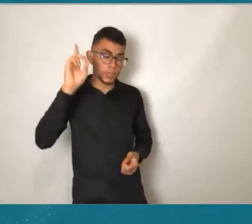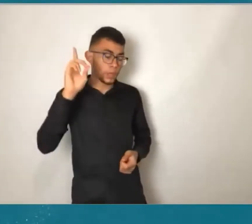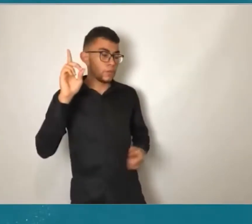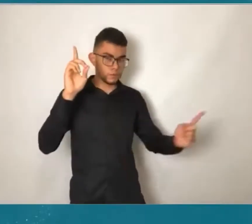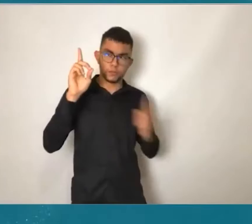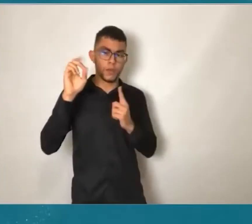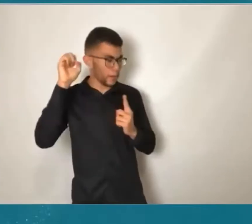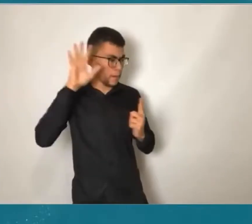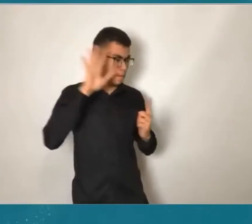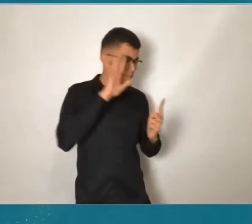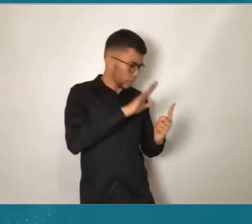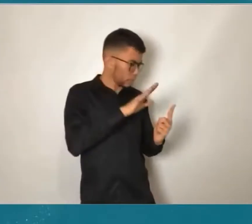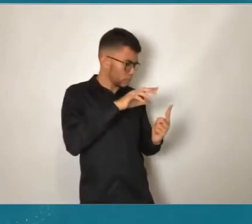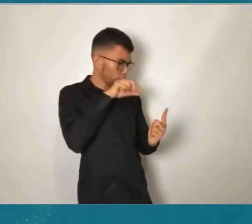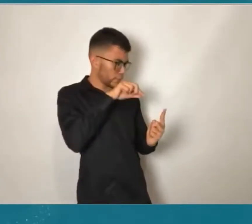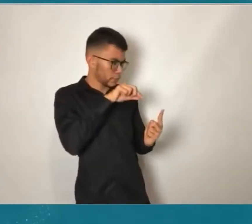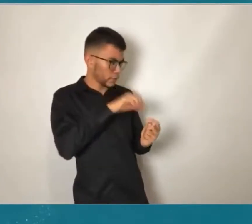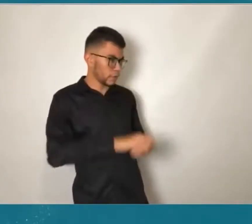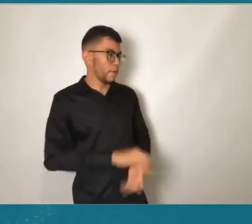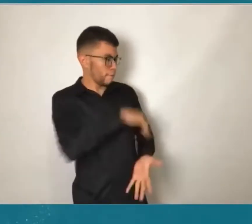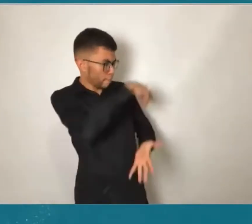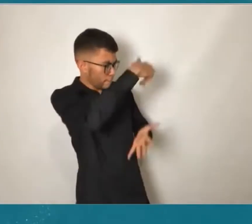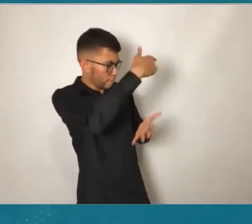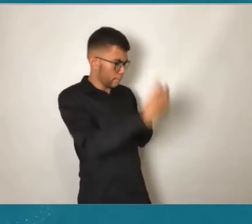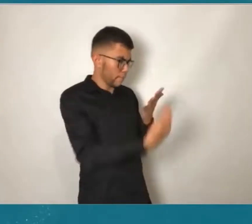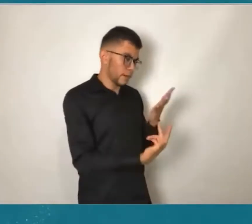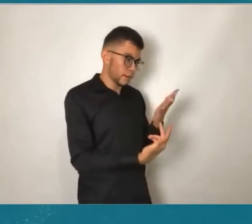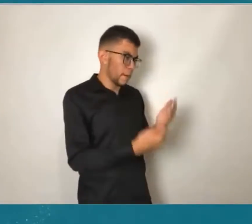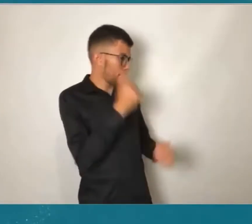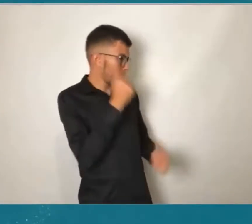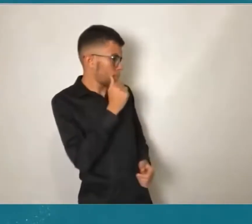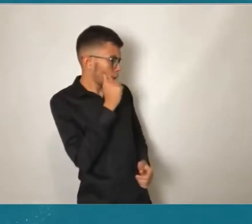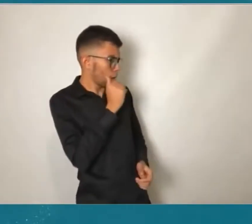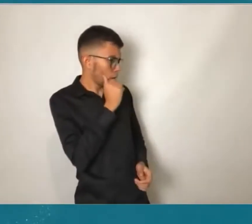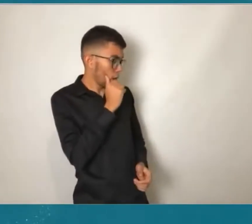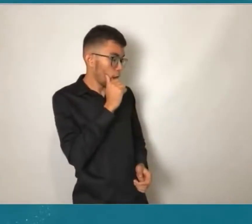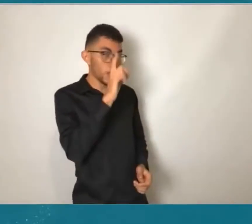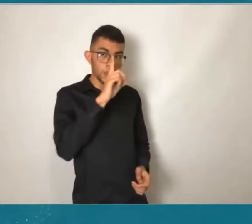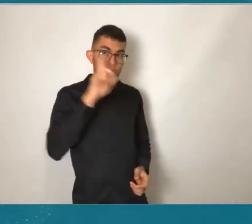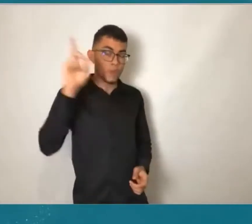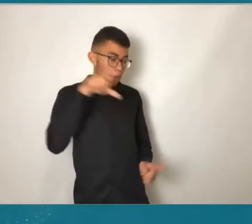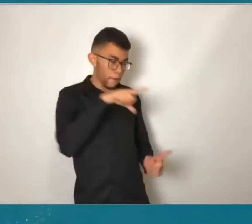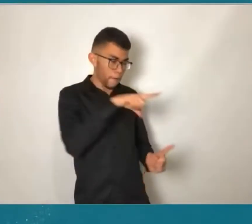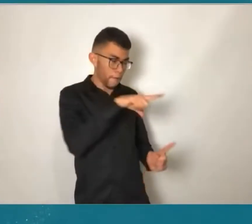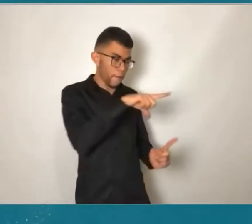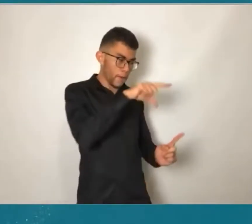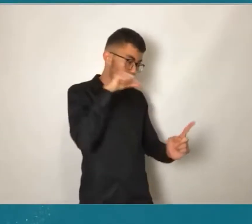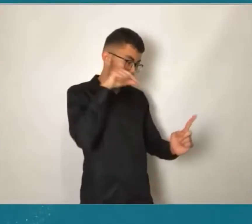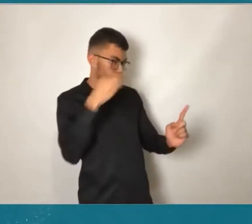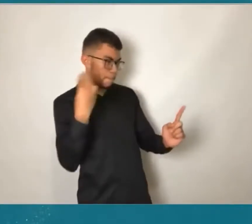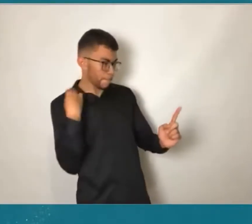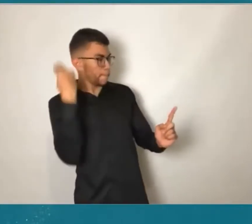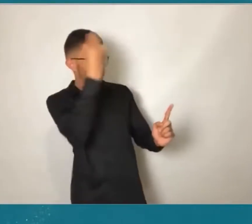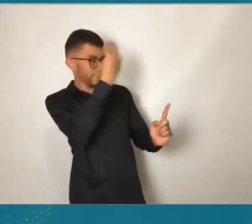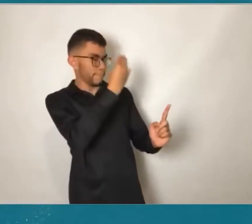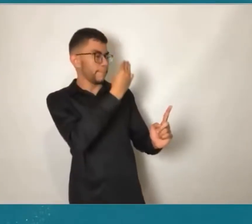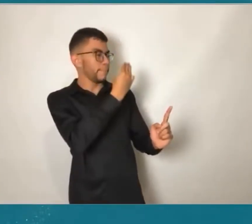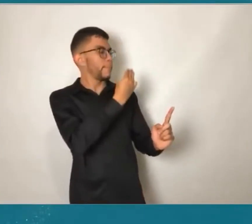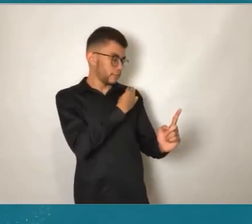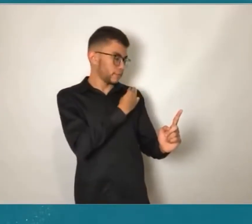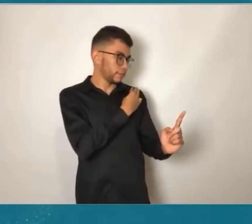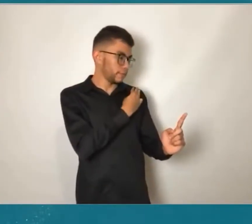é nascido de mulher. Você, homem, não tem participação. É de mulher. Graças a